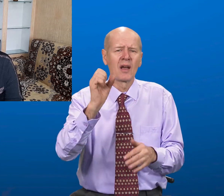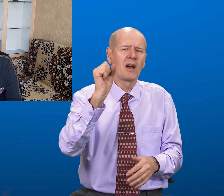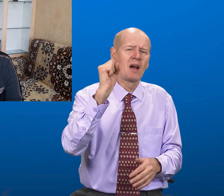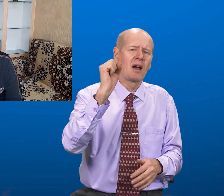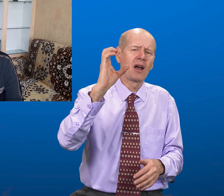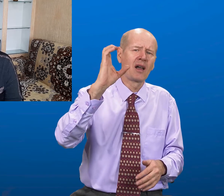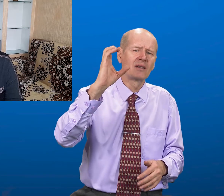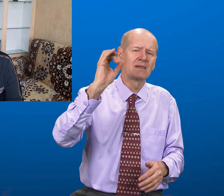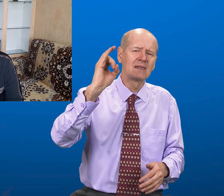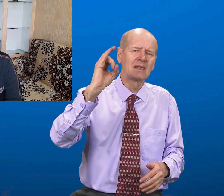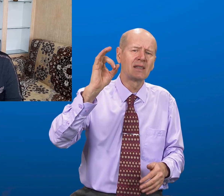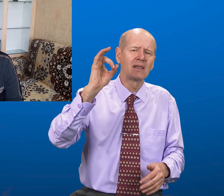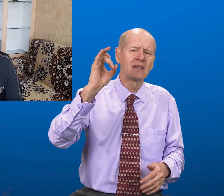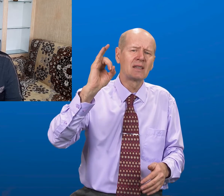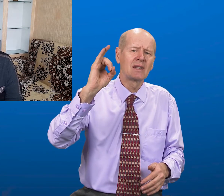вавилонского плена.